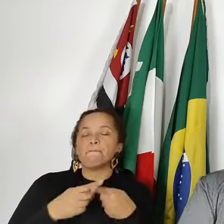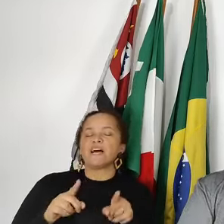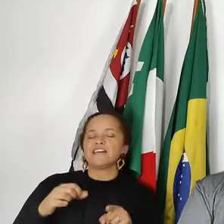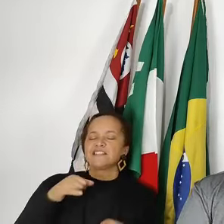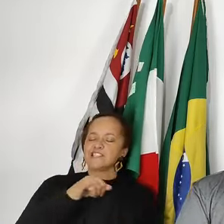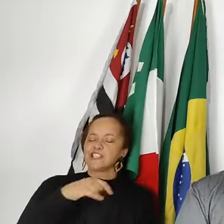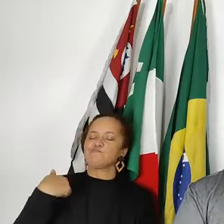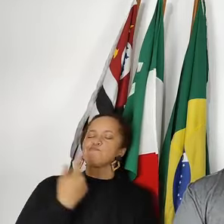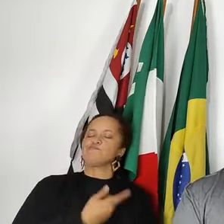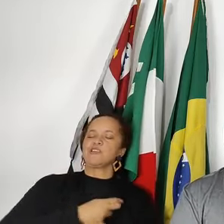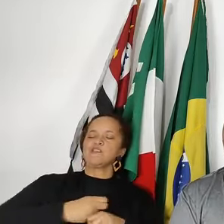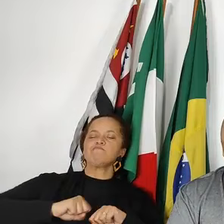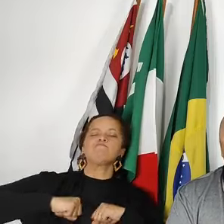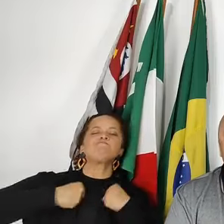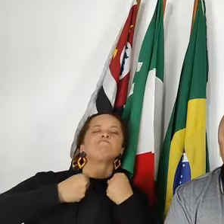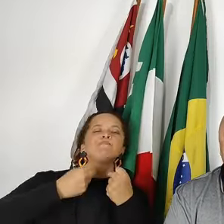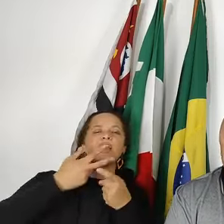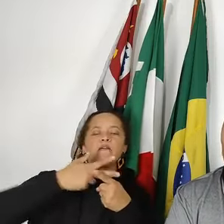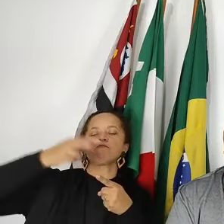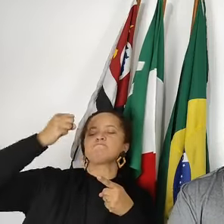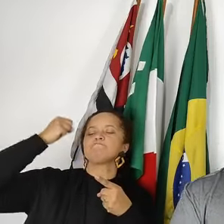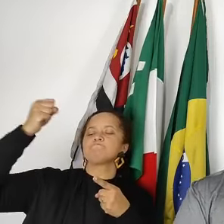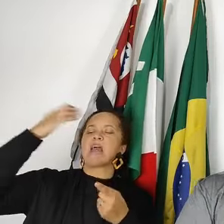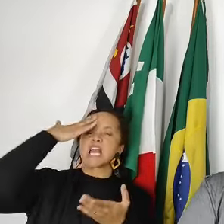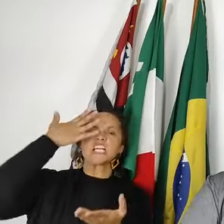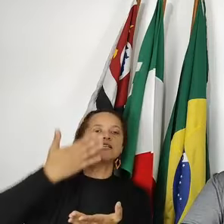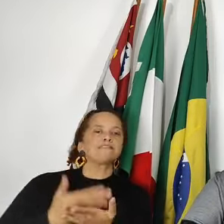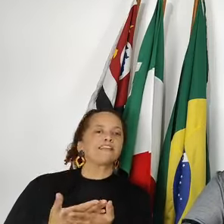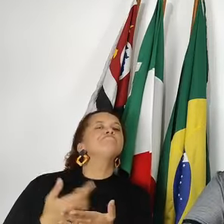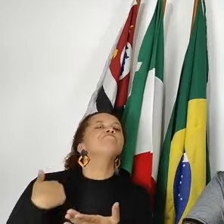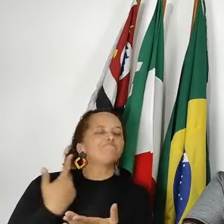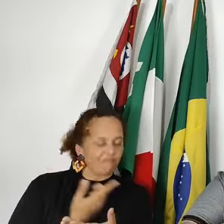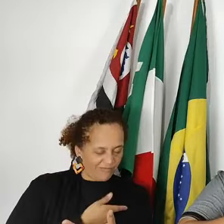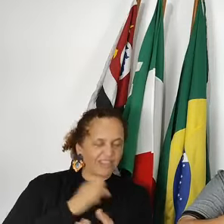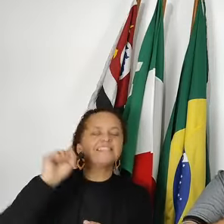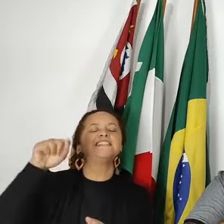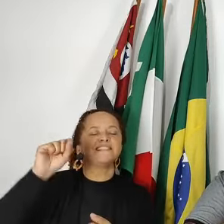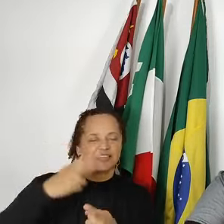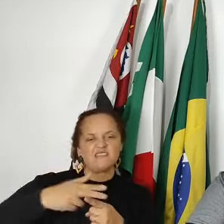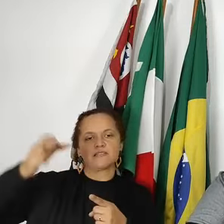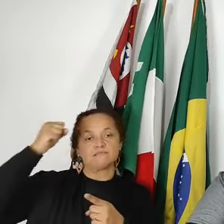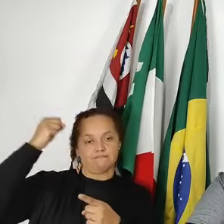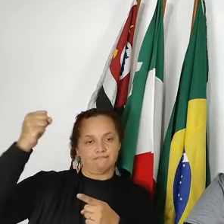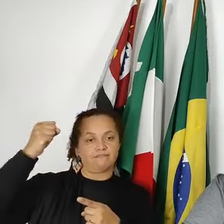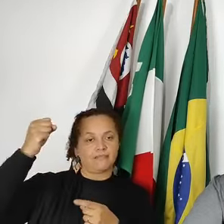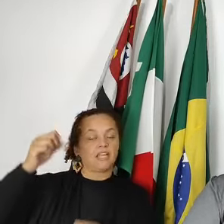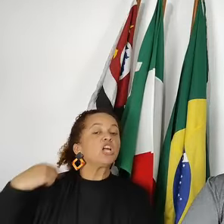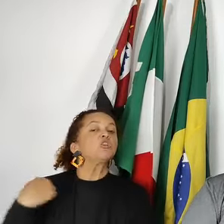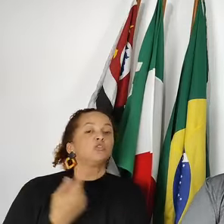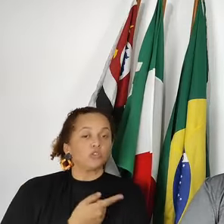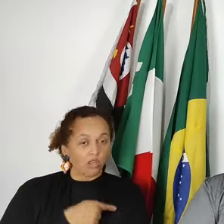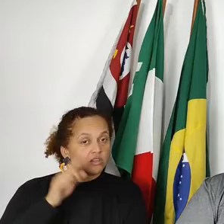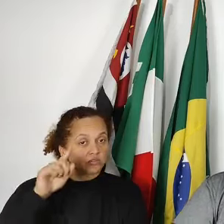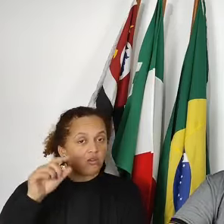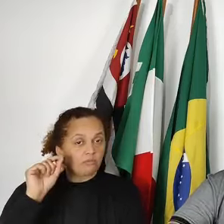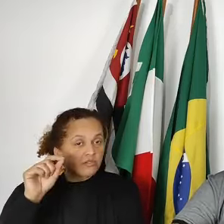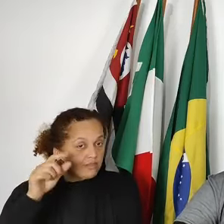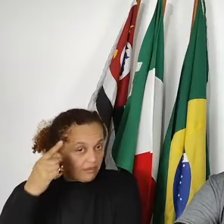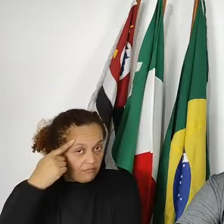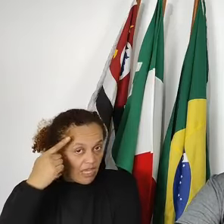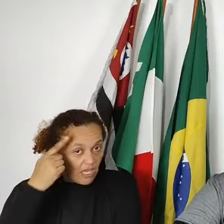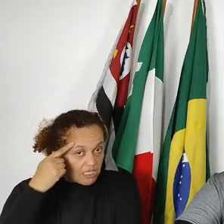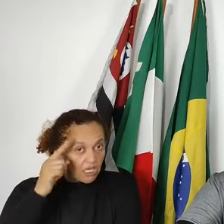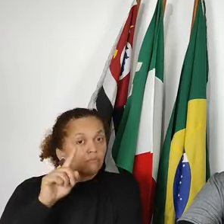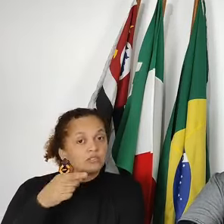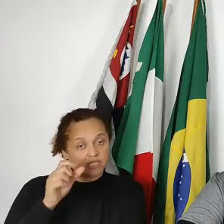vencedores, mais que vencedores nós seremos. Percebe? Então nós somos aquilo que nós pensamos ser. Nós somos aquilo